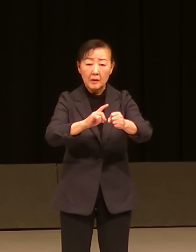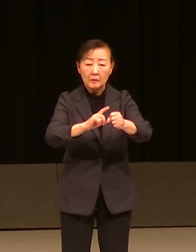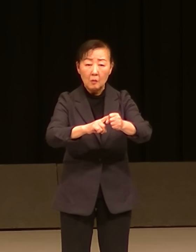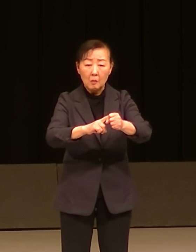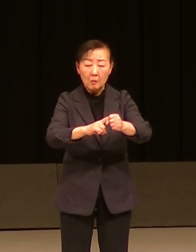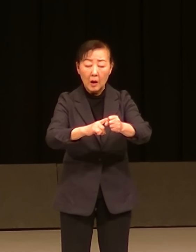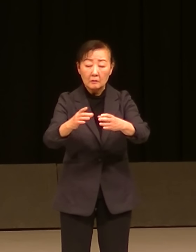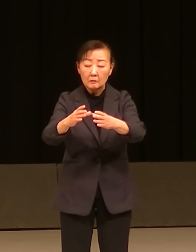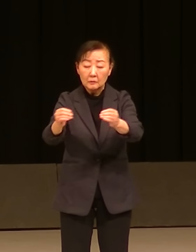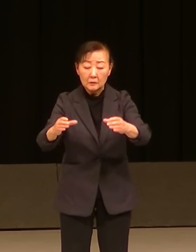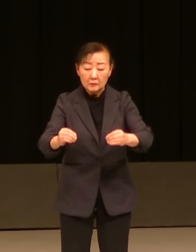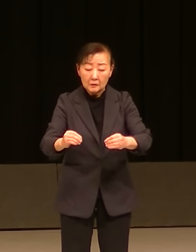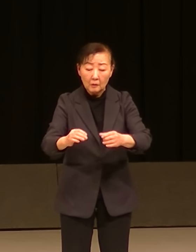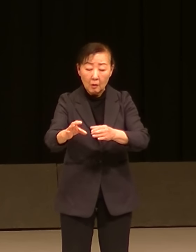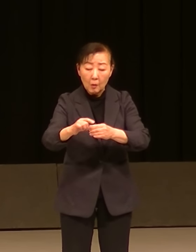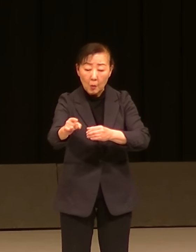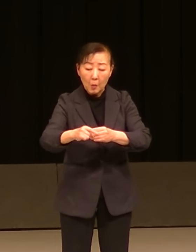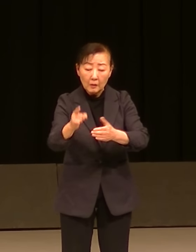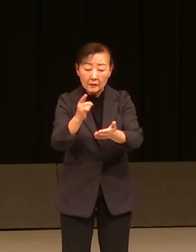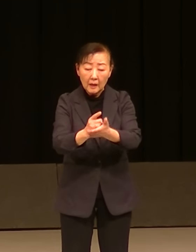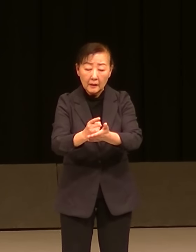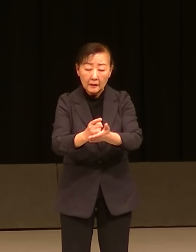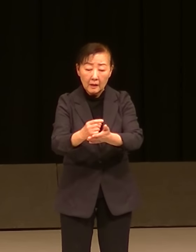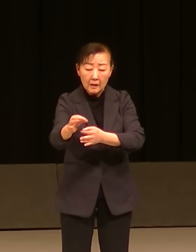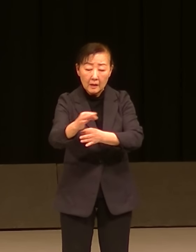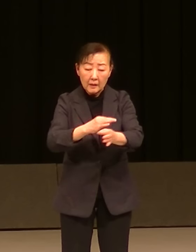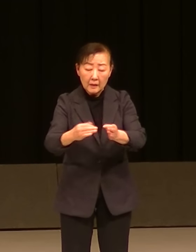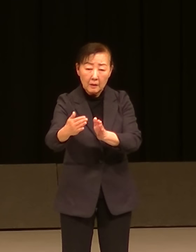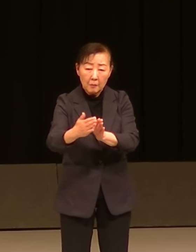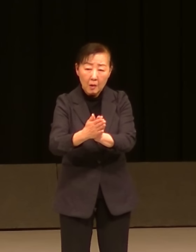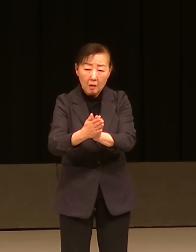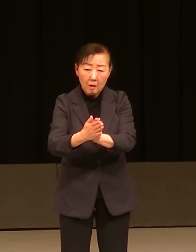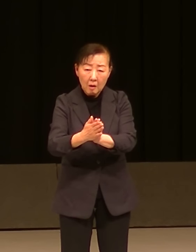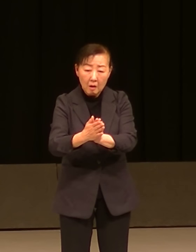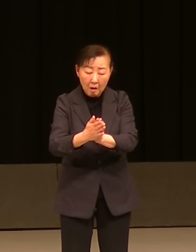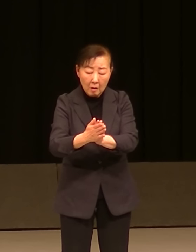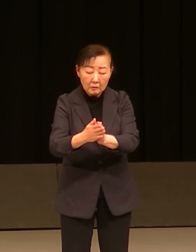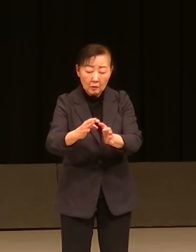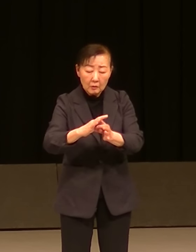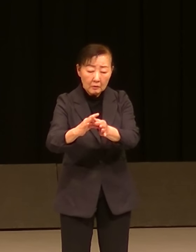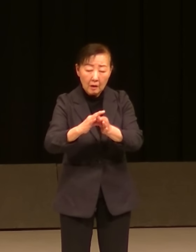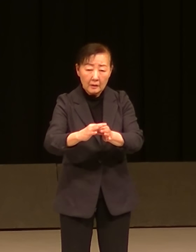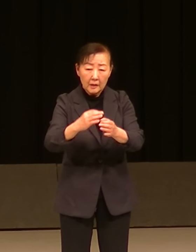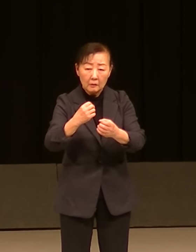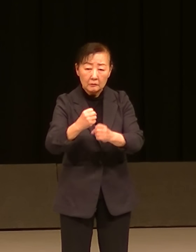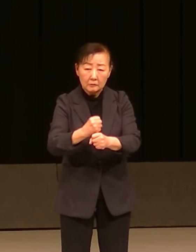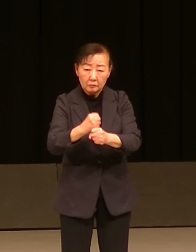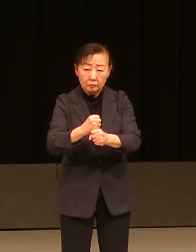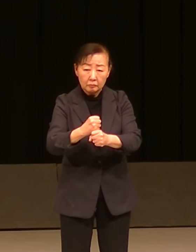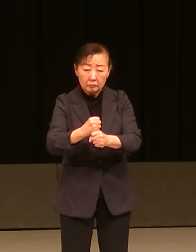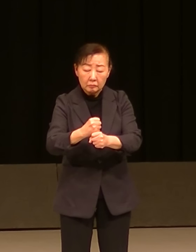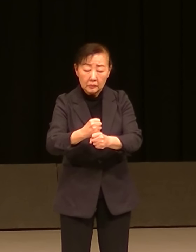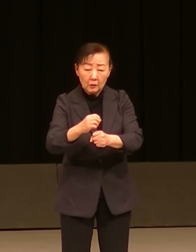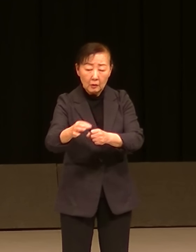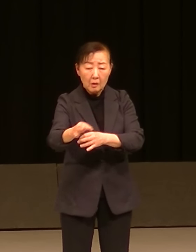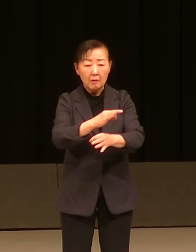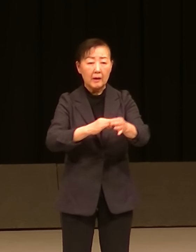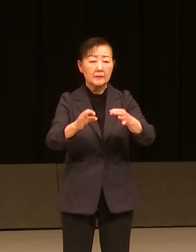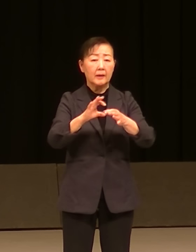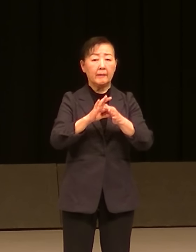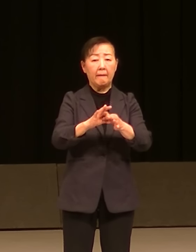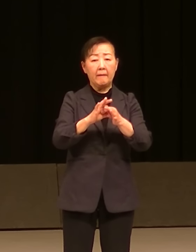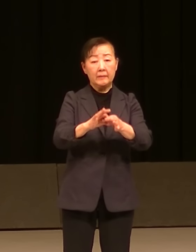ある国々との間だけで、経済統合や経済連携関係を組む、こういうのが、経済関係